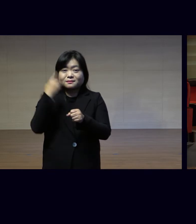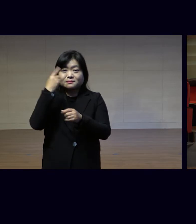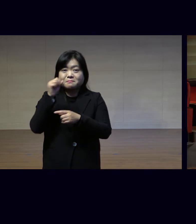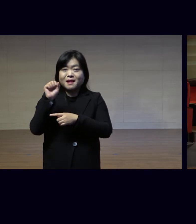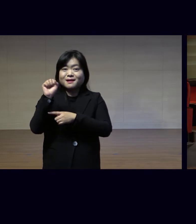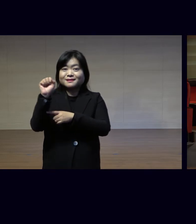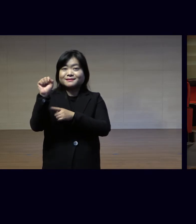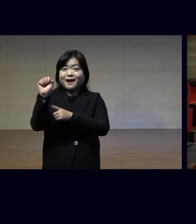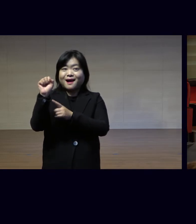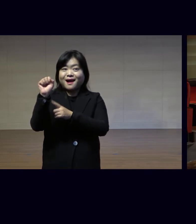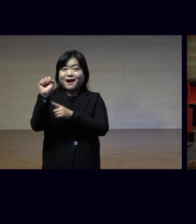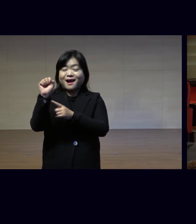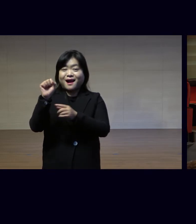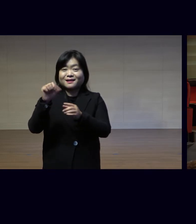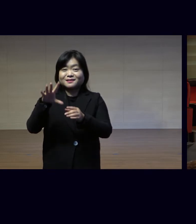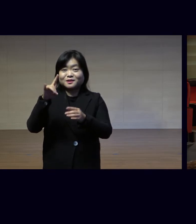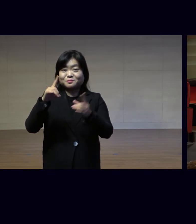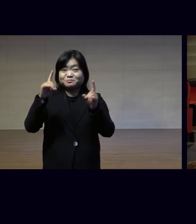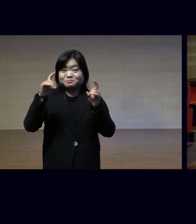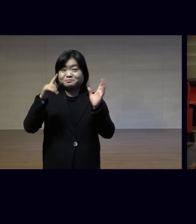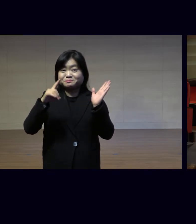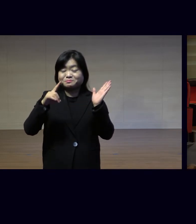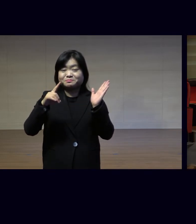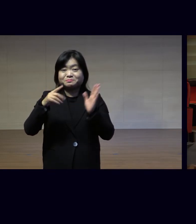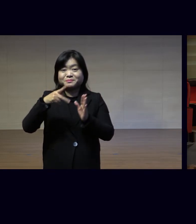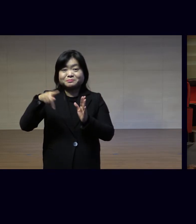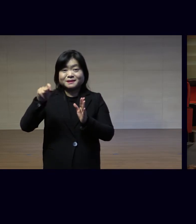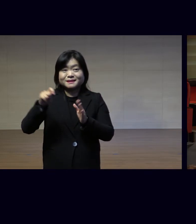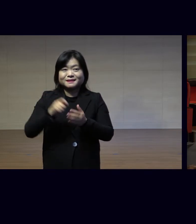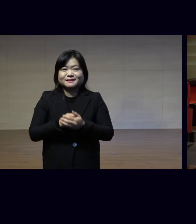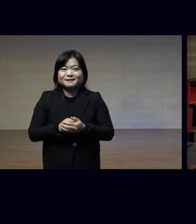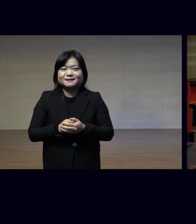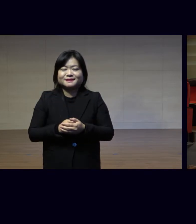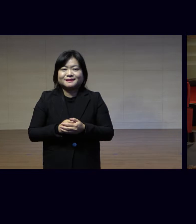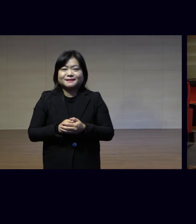되거든요. 네네네 맞습니다. 근데 이제